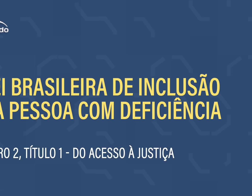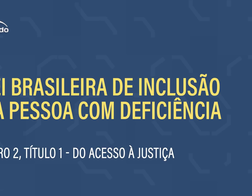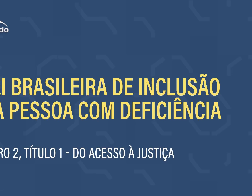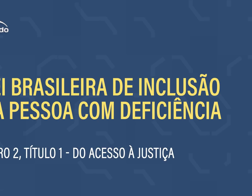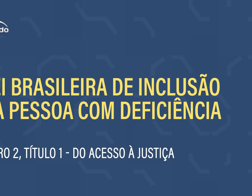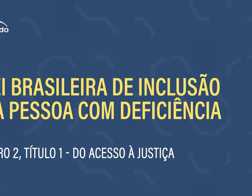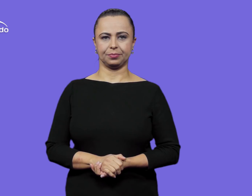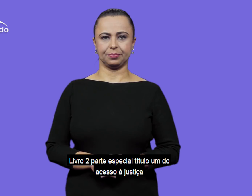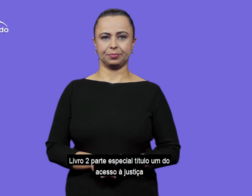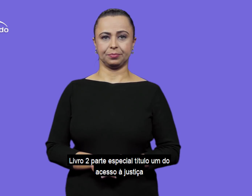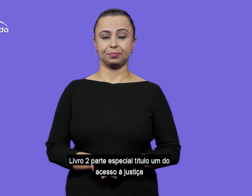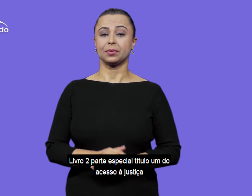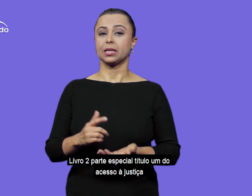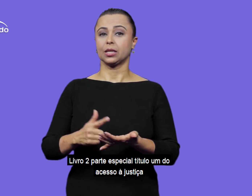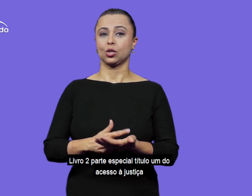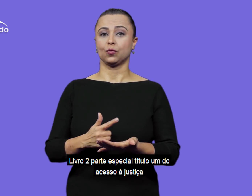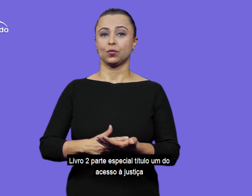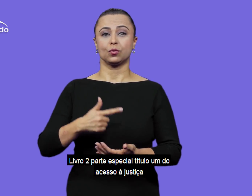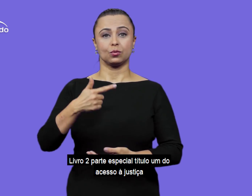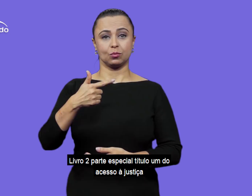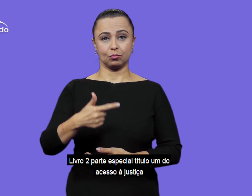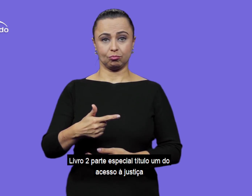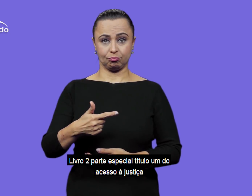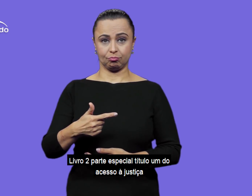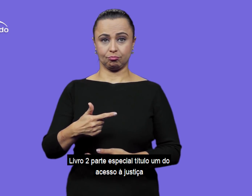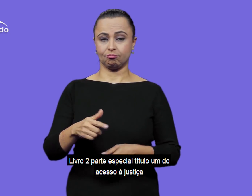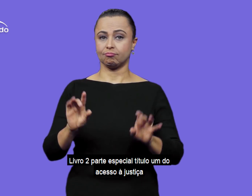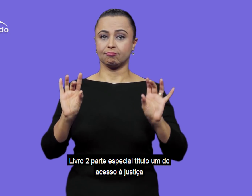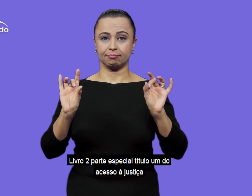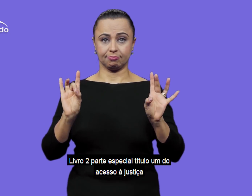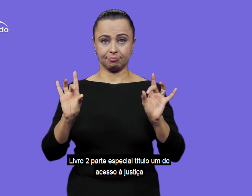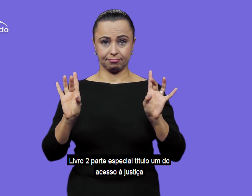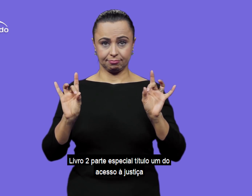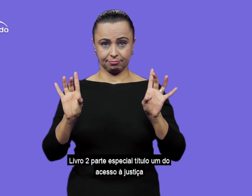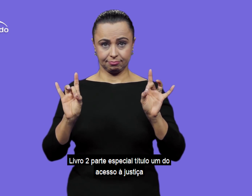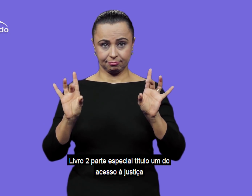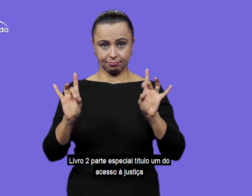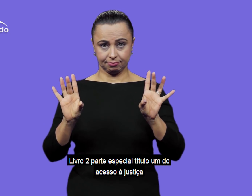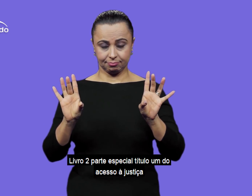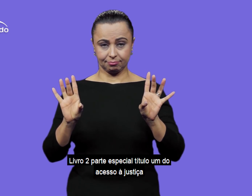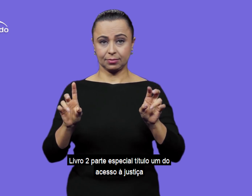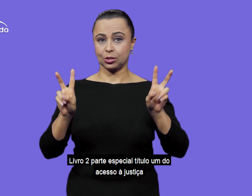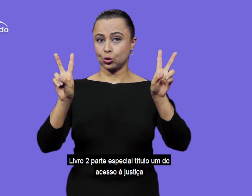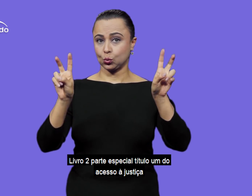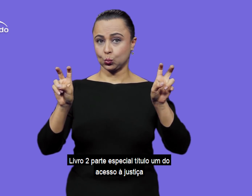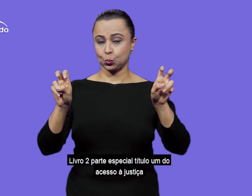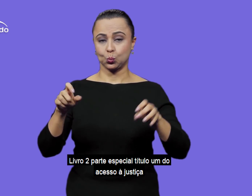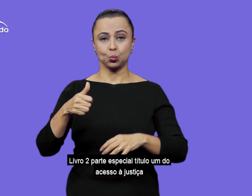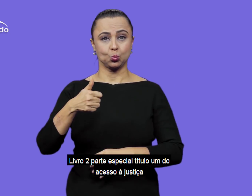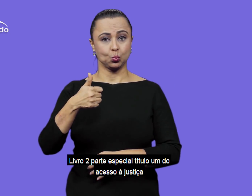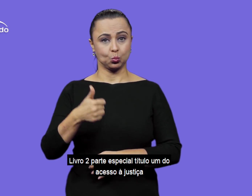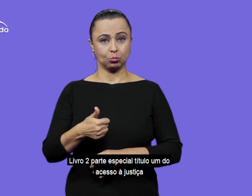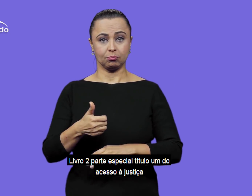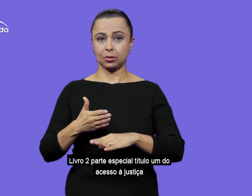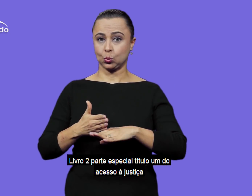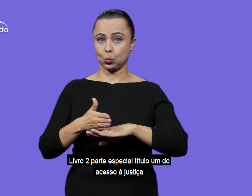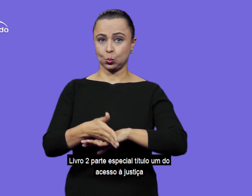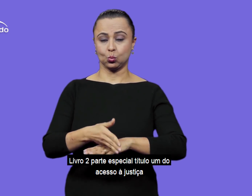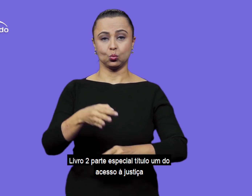o livro 2 parte especial título um do acesso à